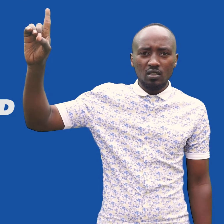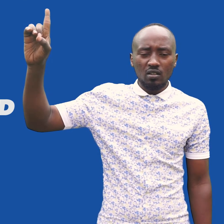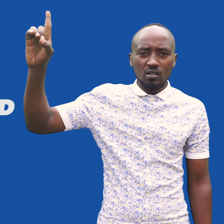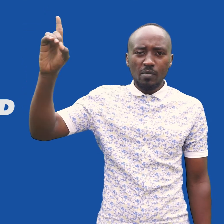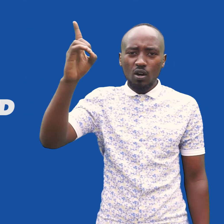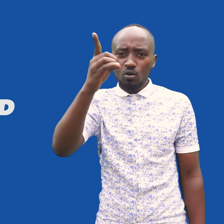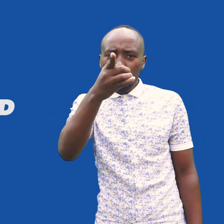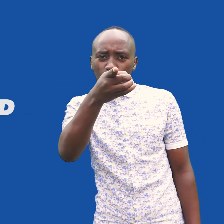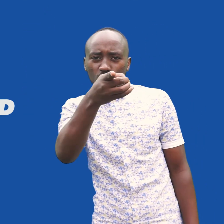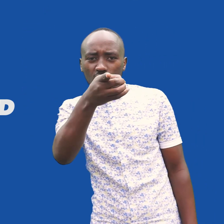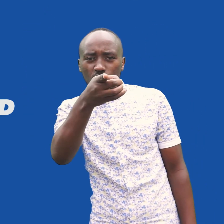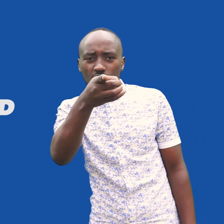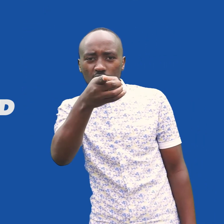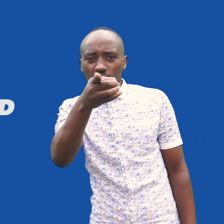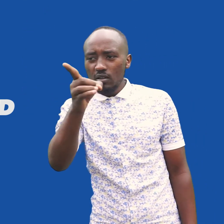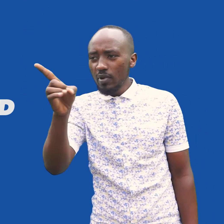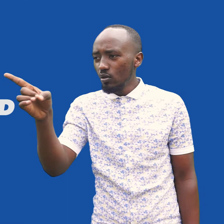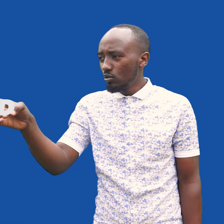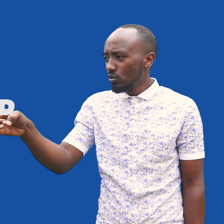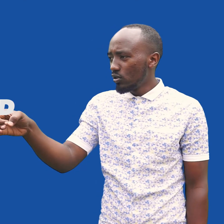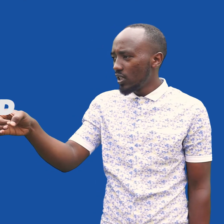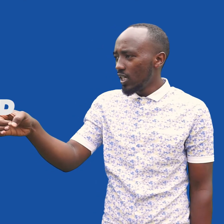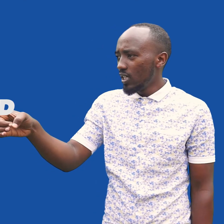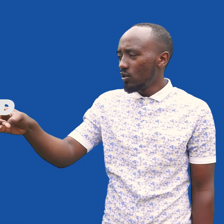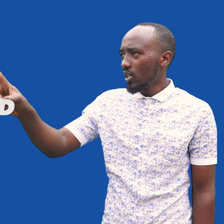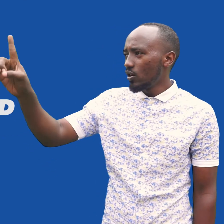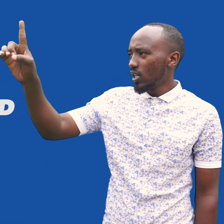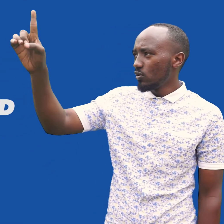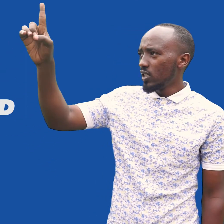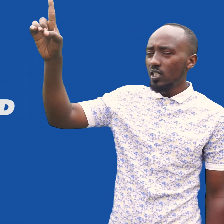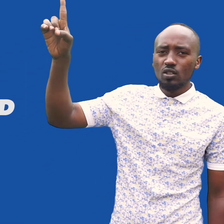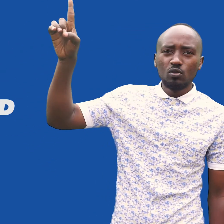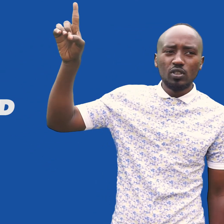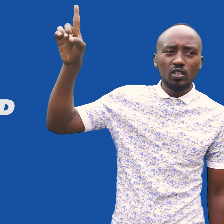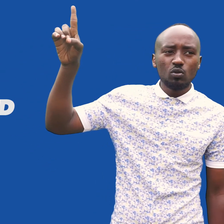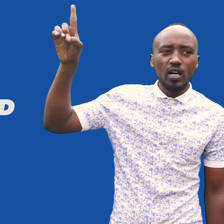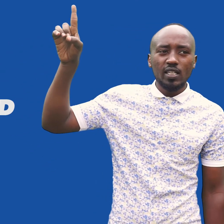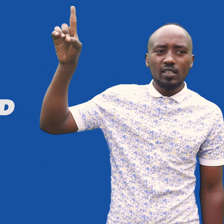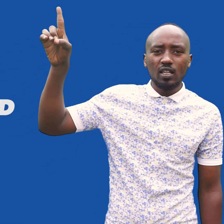Nambi lindu tse gulicha, mambi lindu tse gulicha, gulicha, mungi lindu tse gulicha, inyo nyugute yit kwa, da.